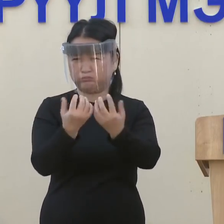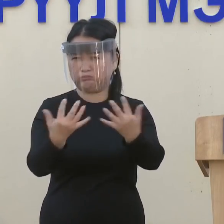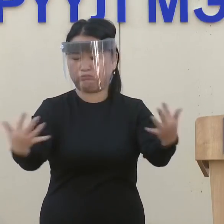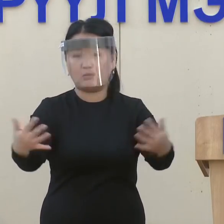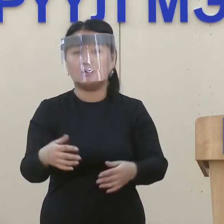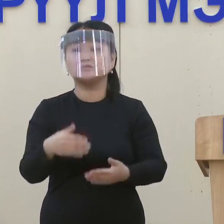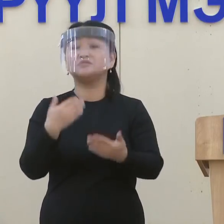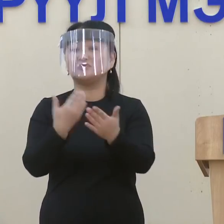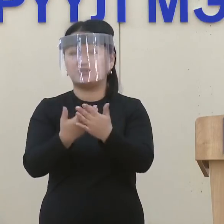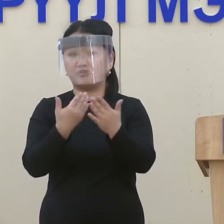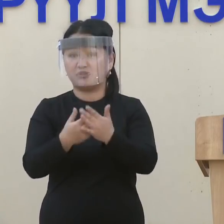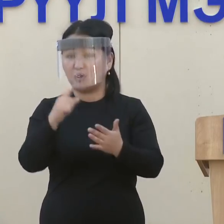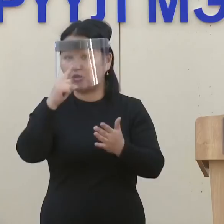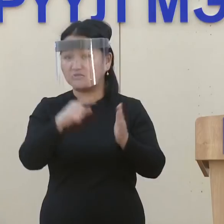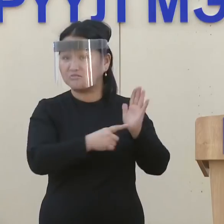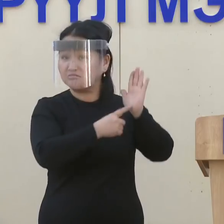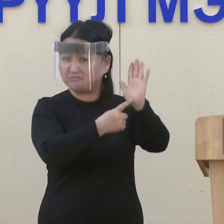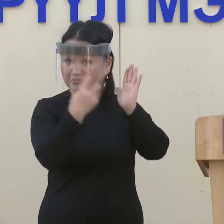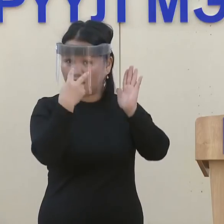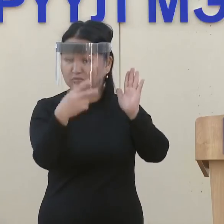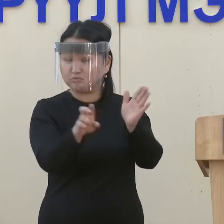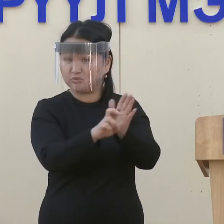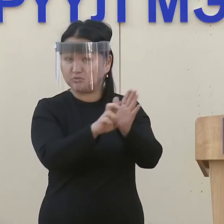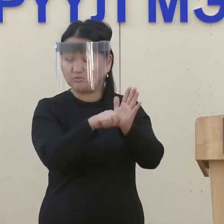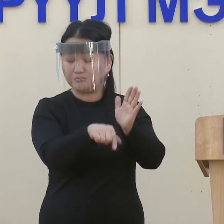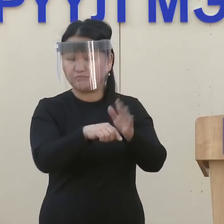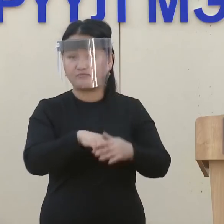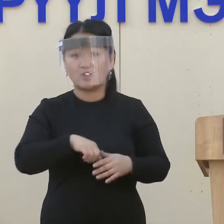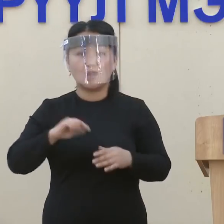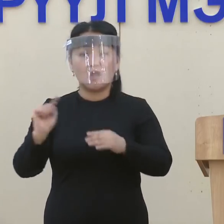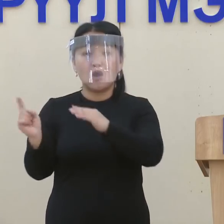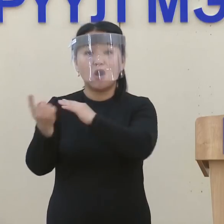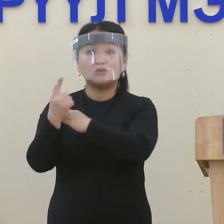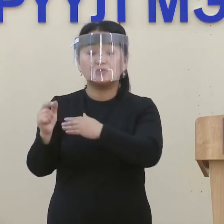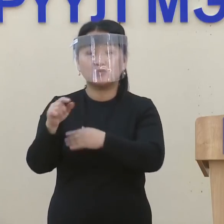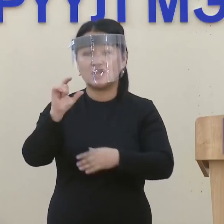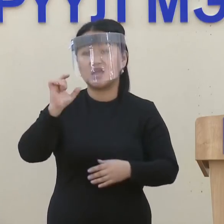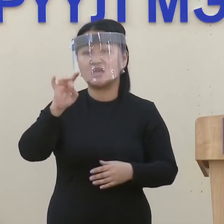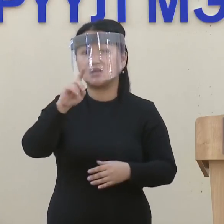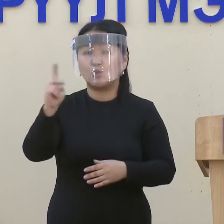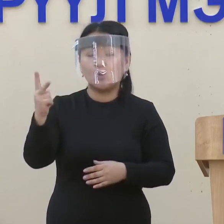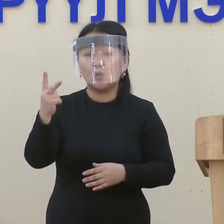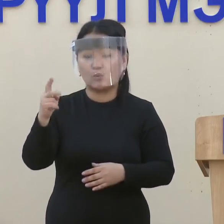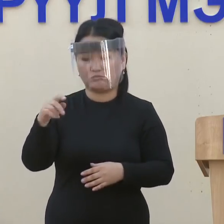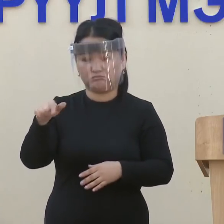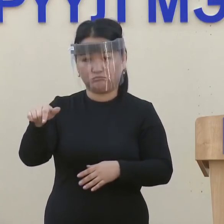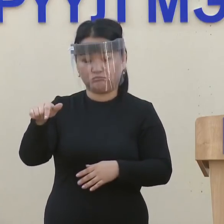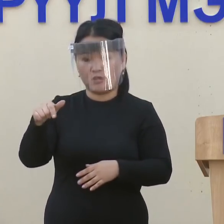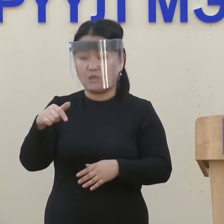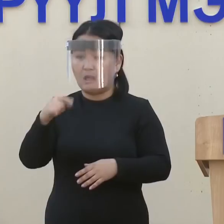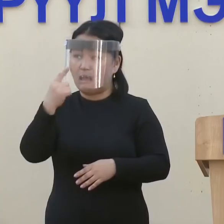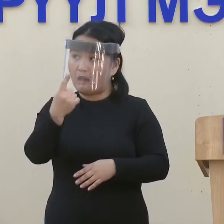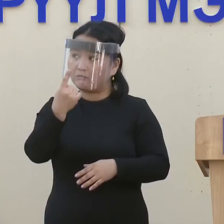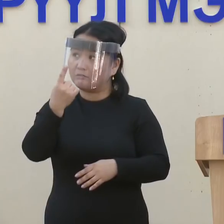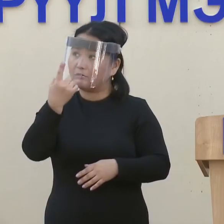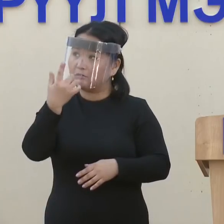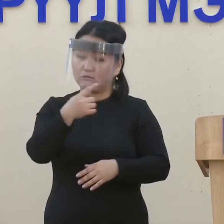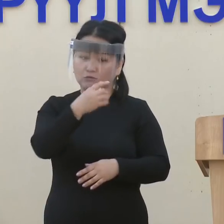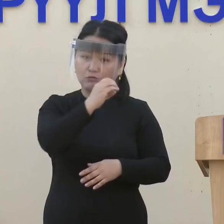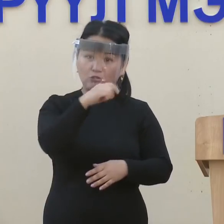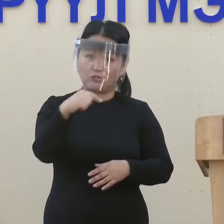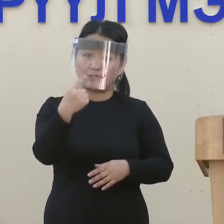улсын жишээ харуулж байна. За нэг онцлог зүйл гэвэл эрхүү мужийн эмнэлэгт 15 хүртэлх насны 10